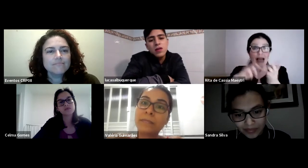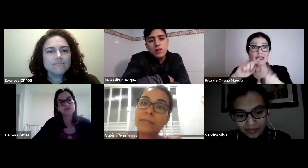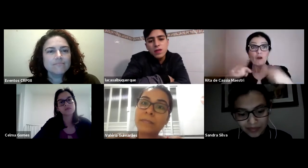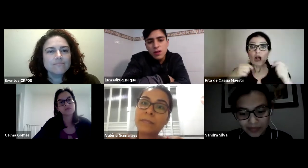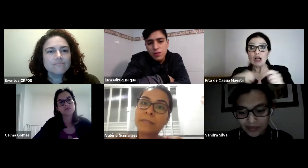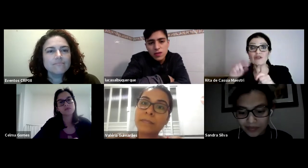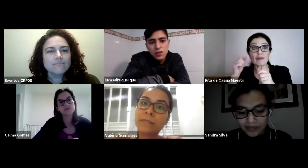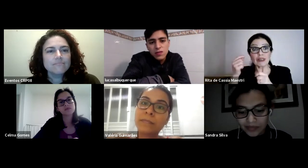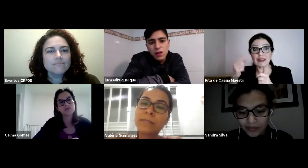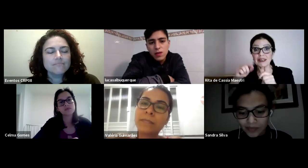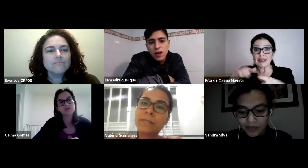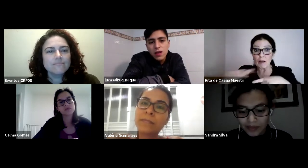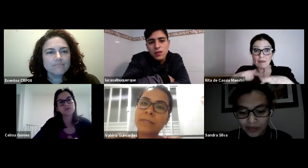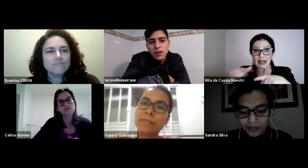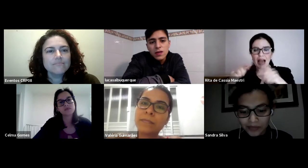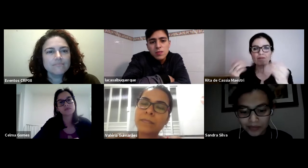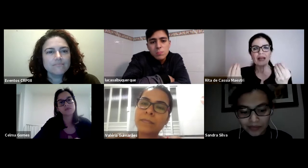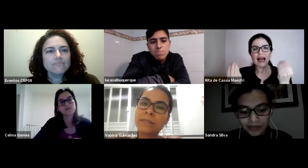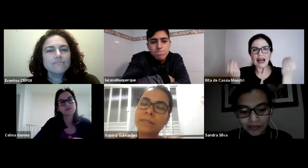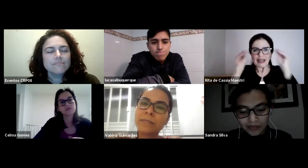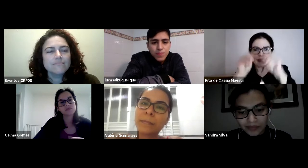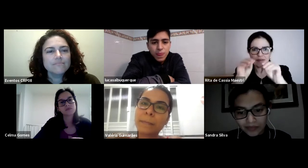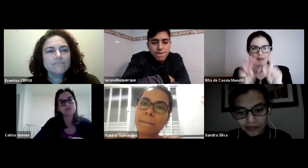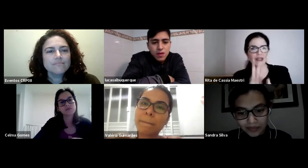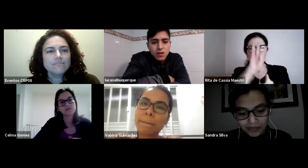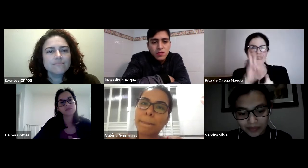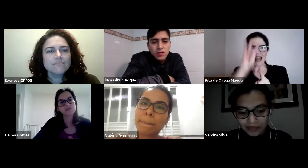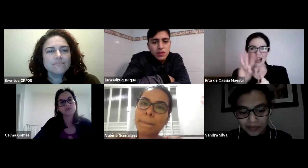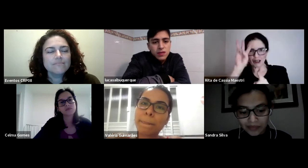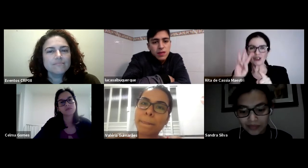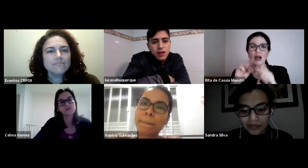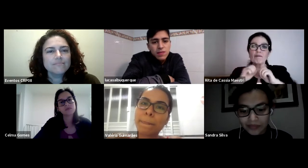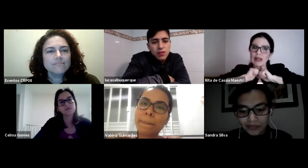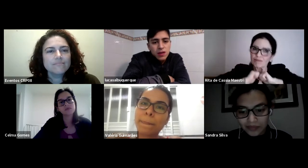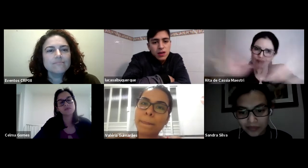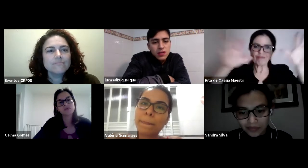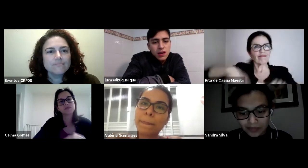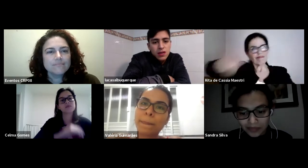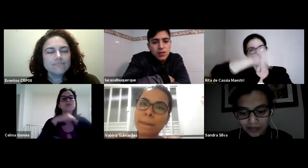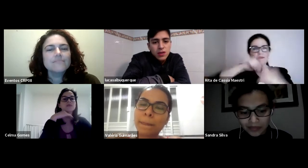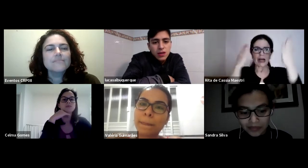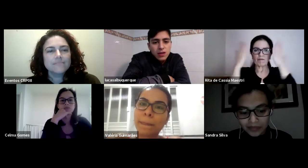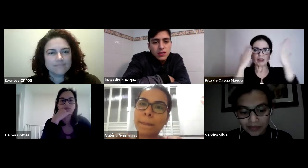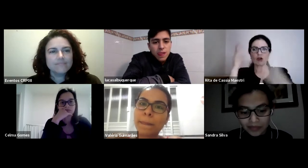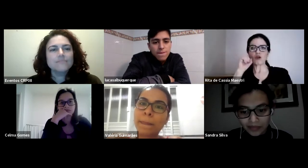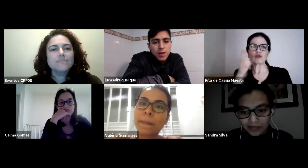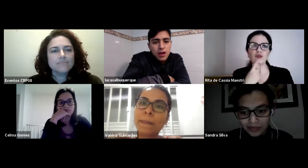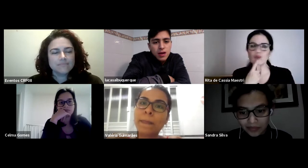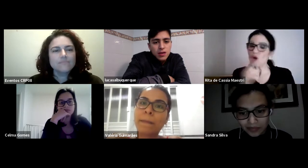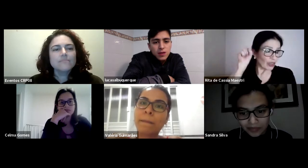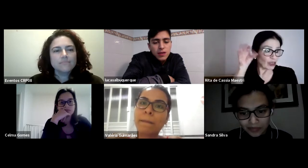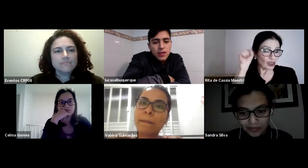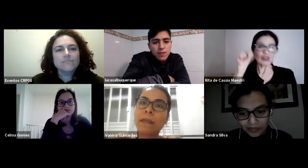já registramos esses vocabulários e nós estamos trabalhando para colocar no site do IMES,